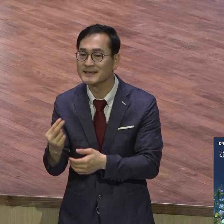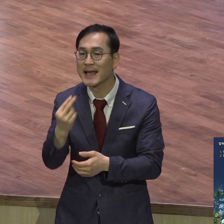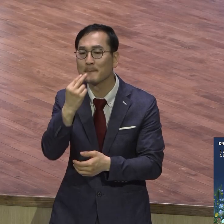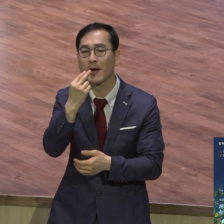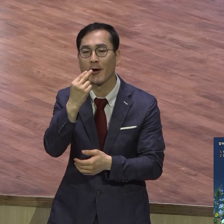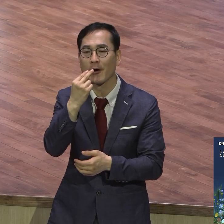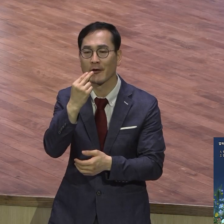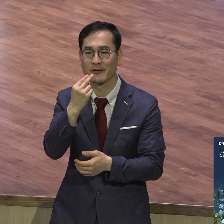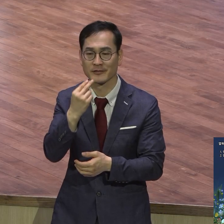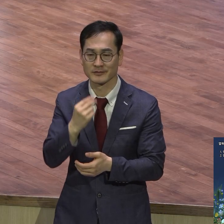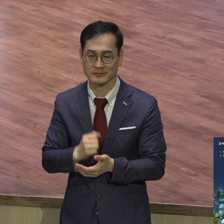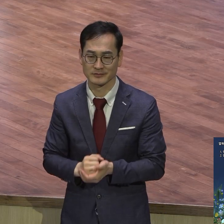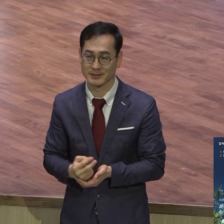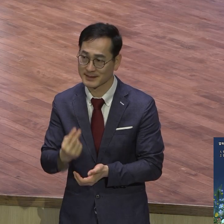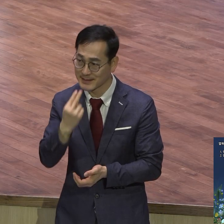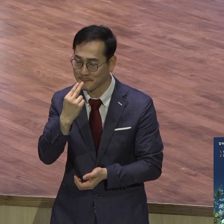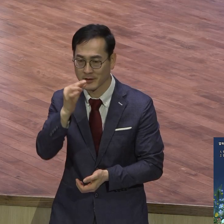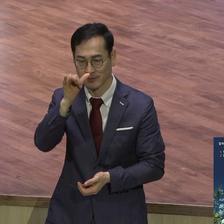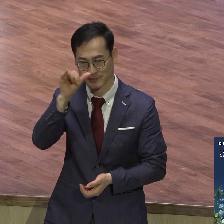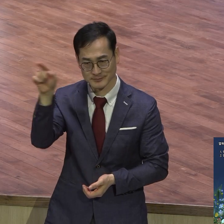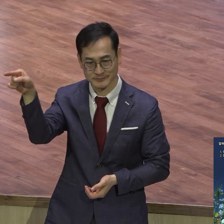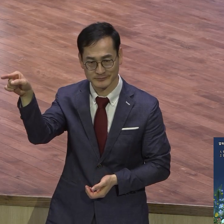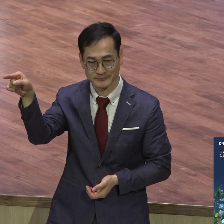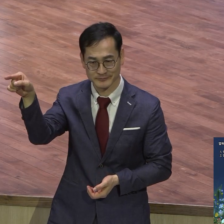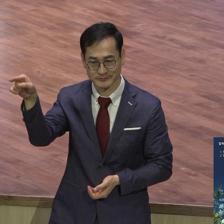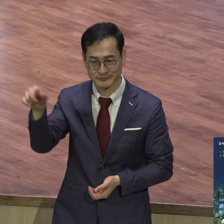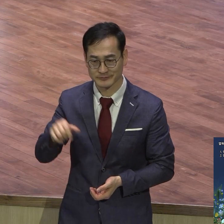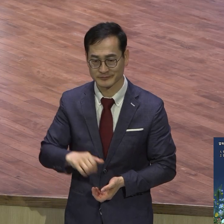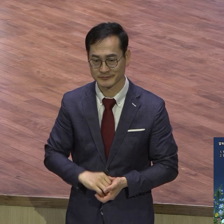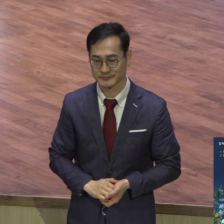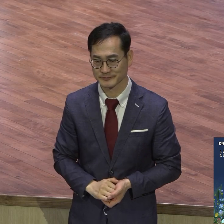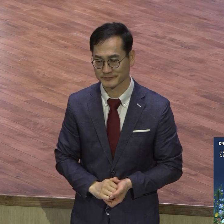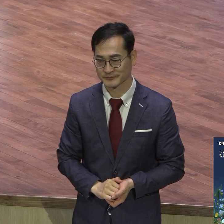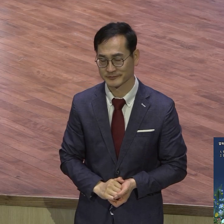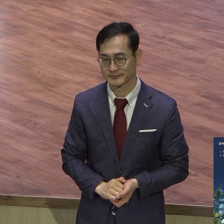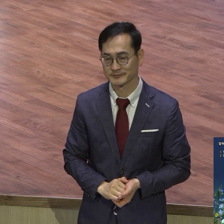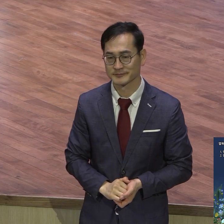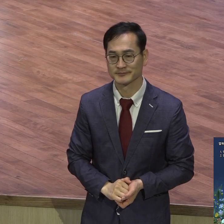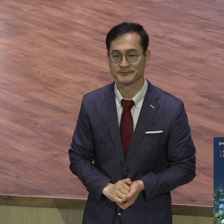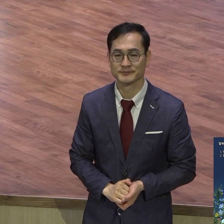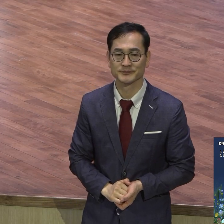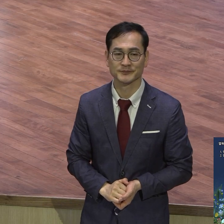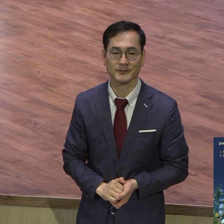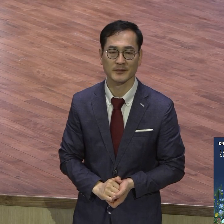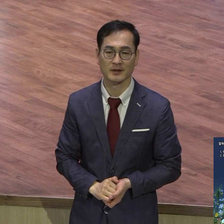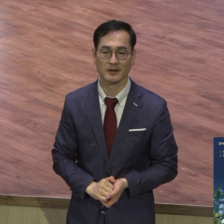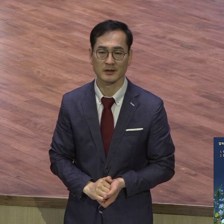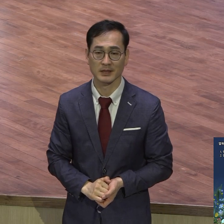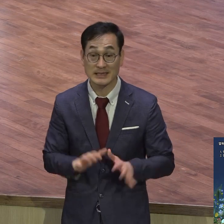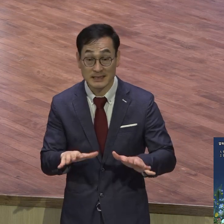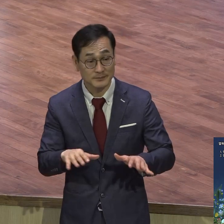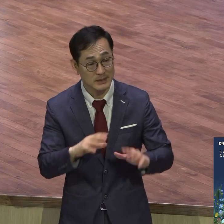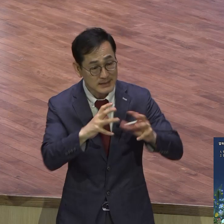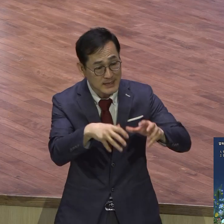복음 결론난 사람 사람 다르지요? 다르지요? 지금 지금 현장은 현장은 복음이 복음이 없는 없는